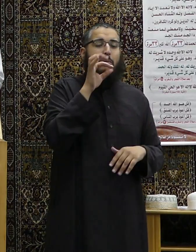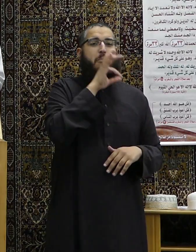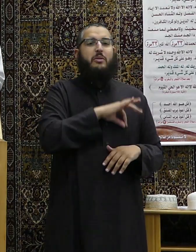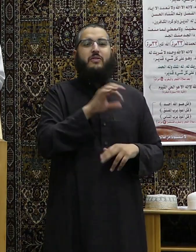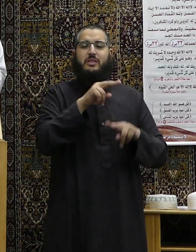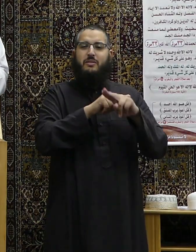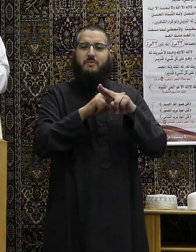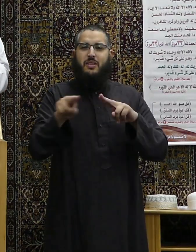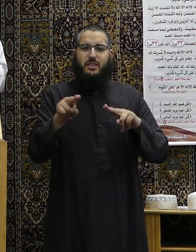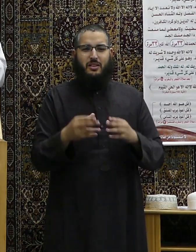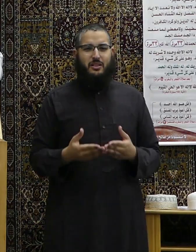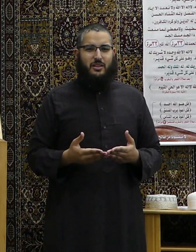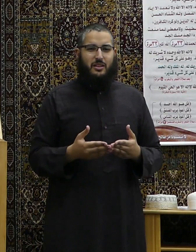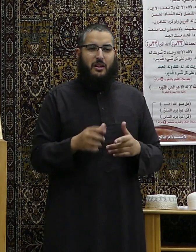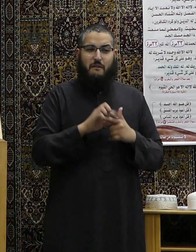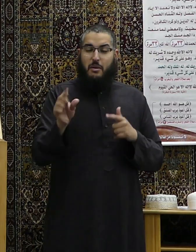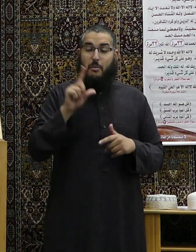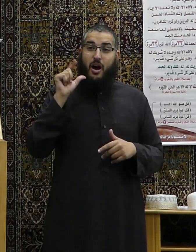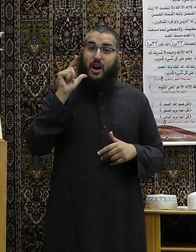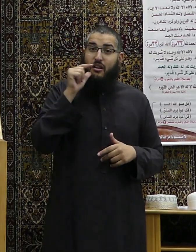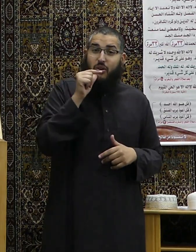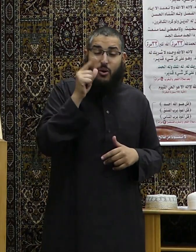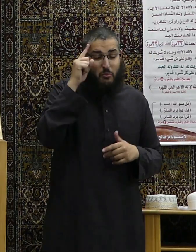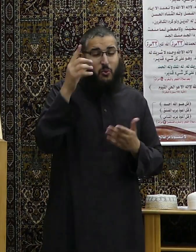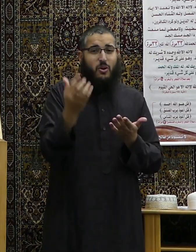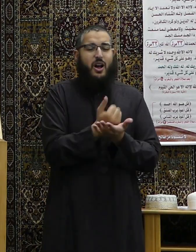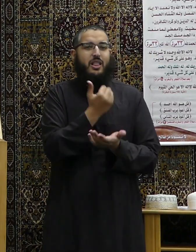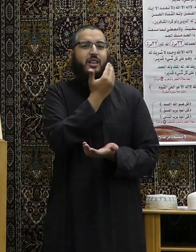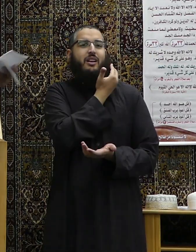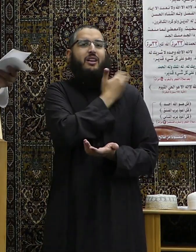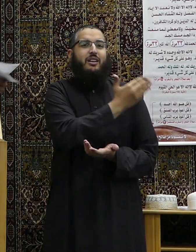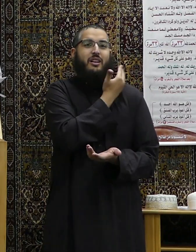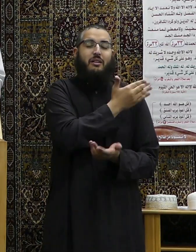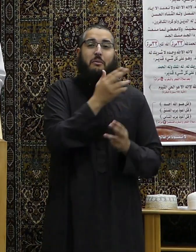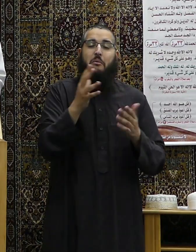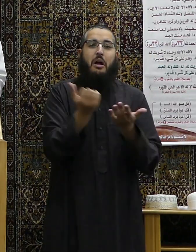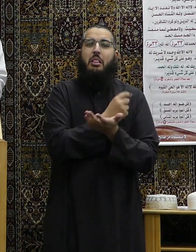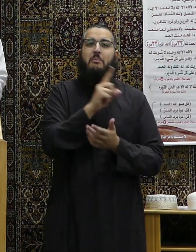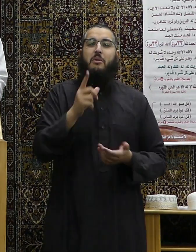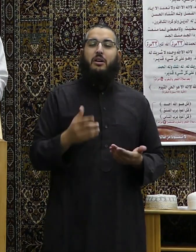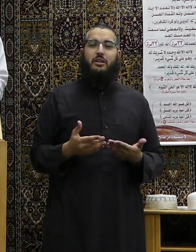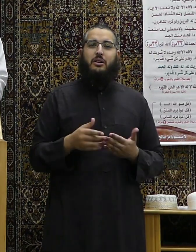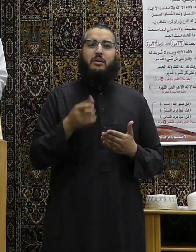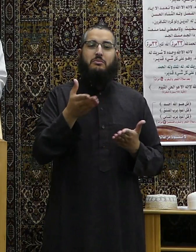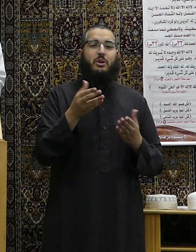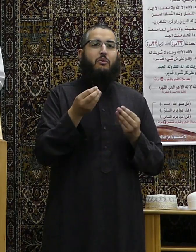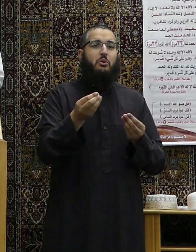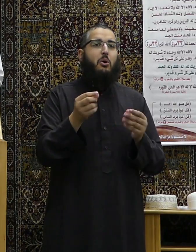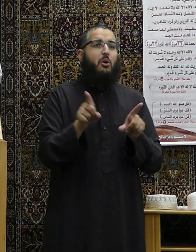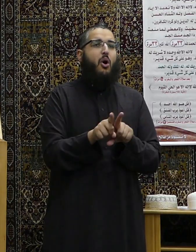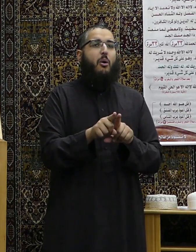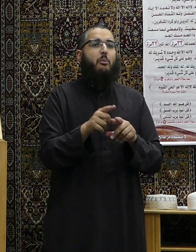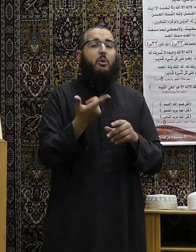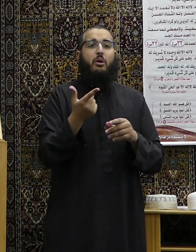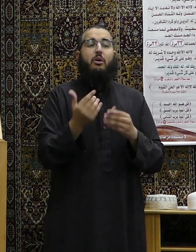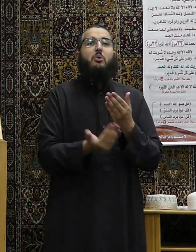gagner le pardon d'Allah. Ils ne vont pas faire les causes pour gagner le pardon d'Allah. C'est des gens qui vont tuer leur temps